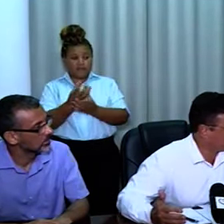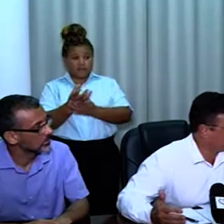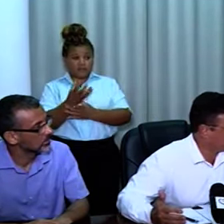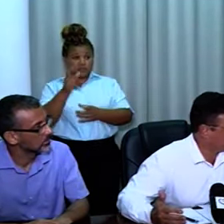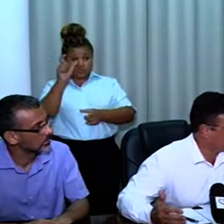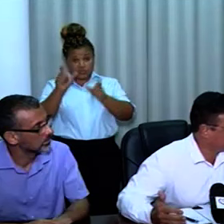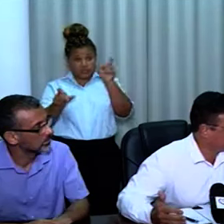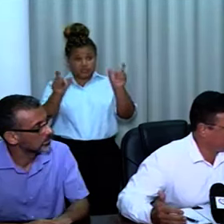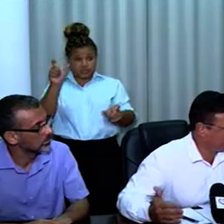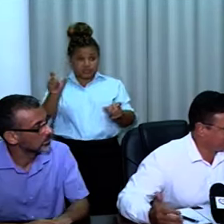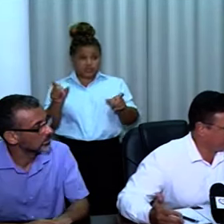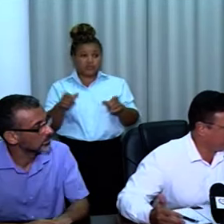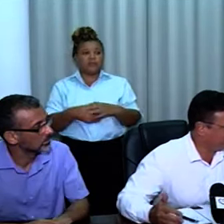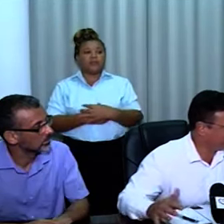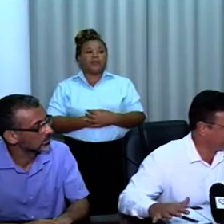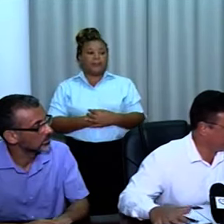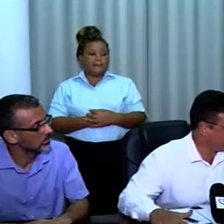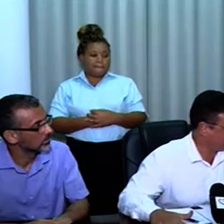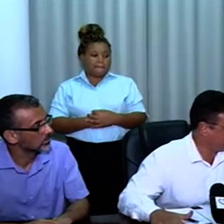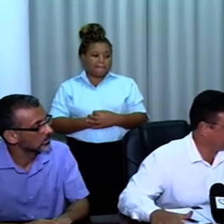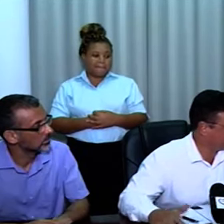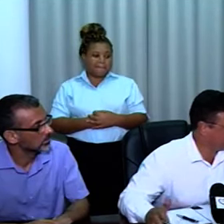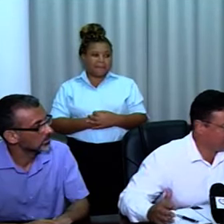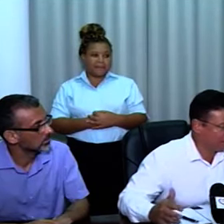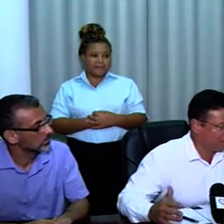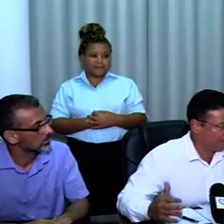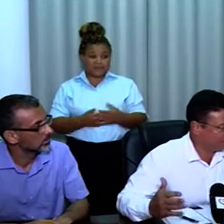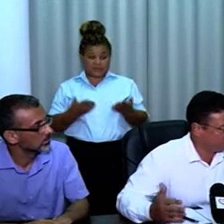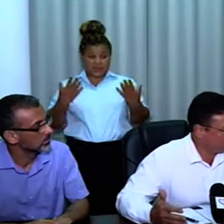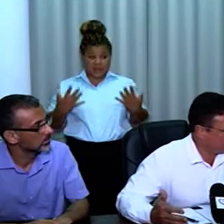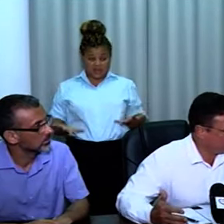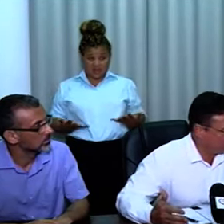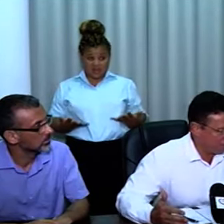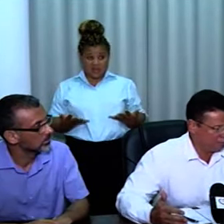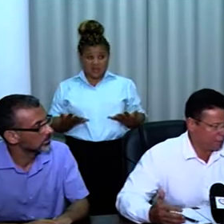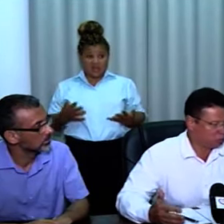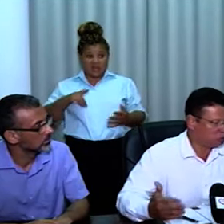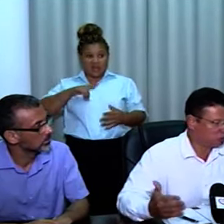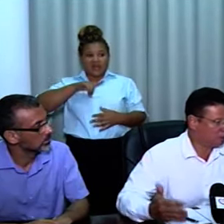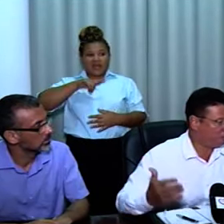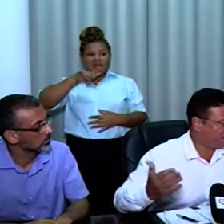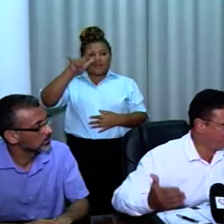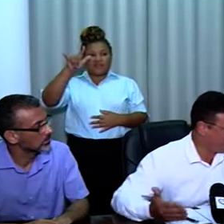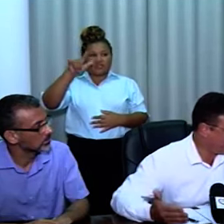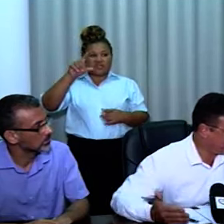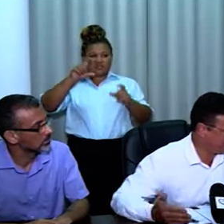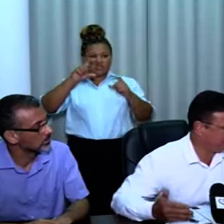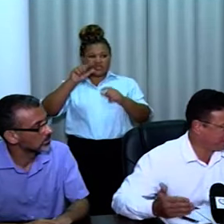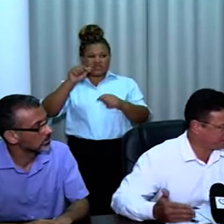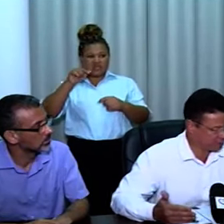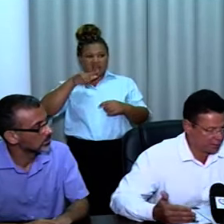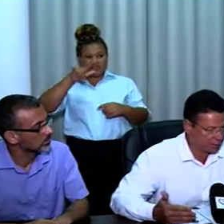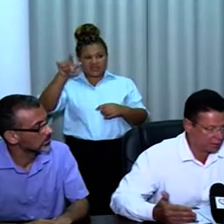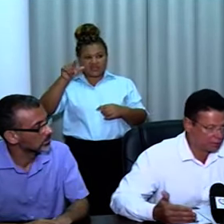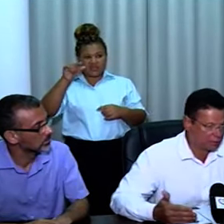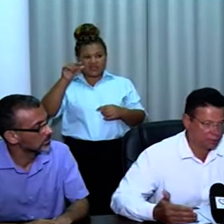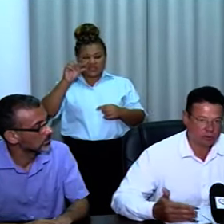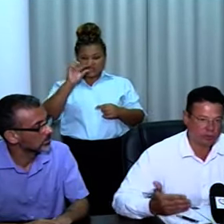pour les gens. Vous n'avez pas besoin de passer, vous pouvez faire 20 km assez pour vous. Et dit monde, même si vous n'avez pas voyagé, ce n'est pas